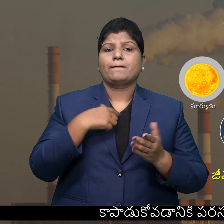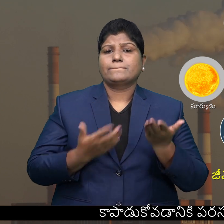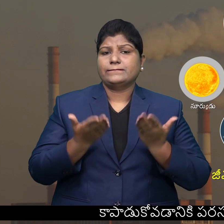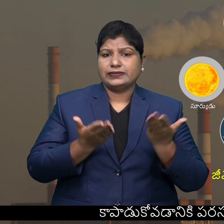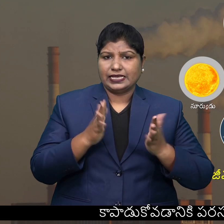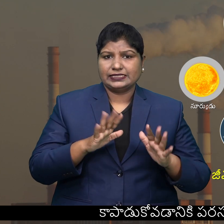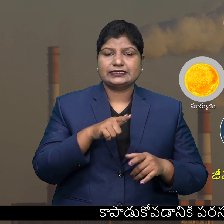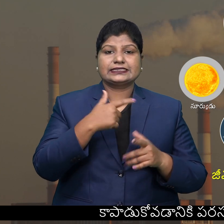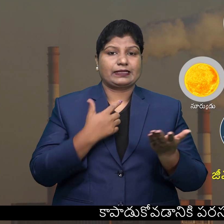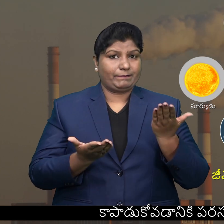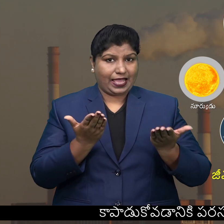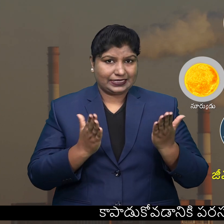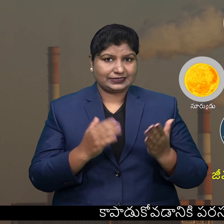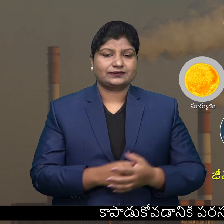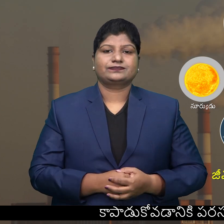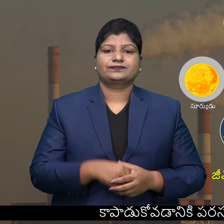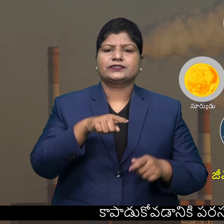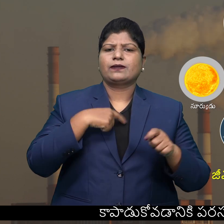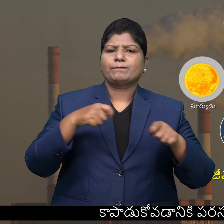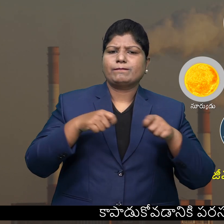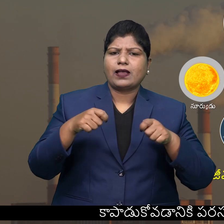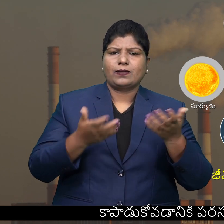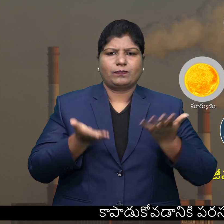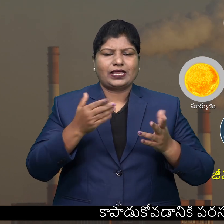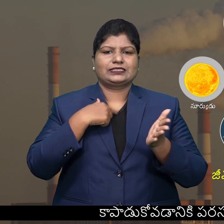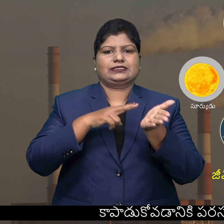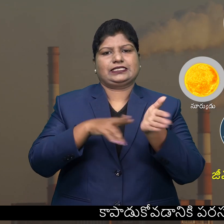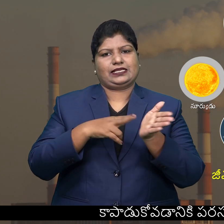కాపాడుకోవడానికి పరస్పర ప్రభావాన్ని కలిగి ఉంటాయి.